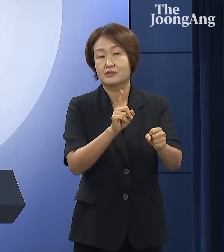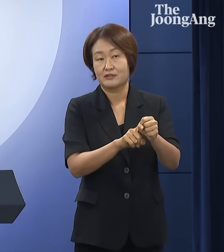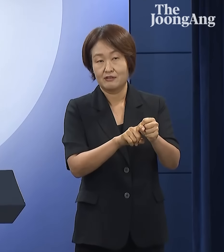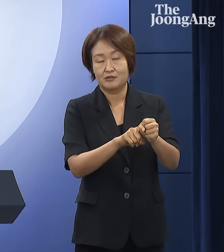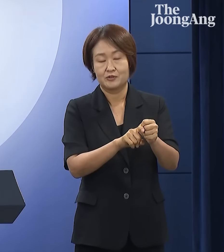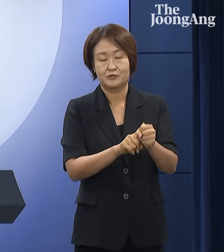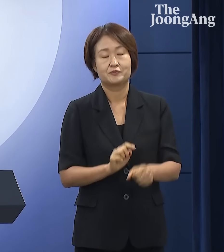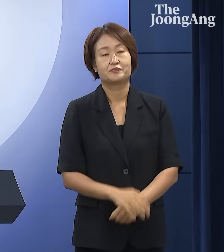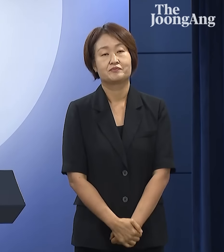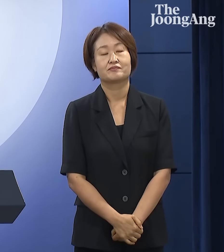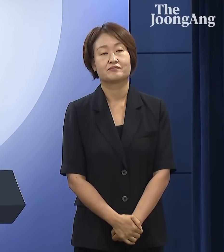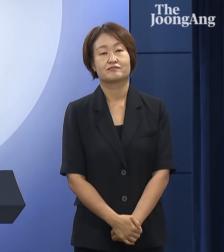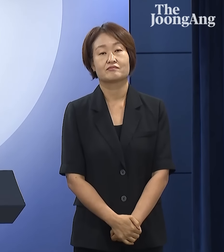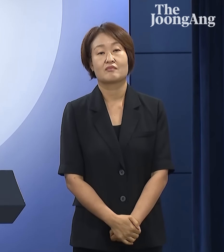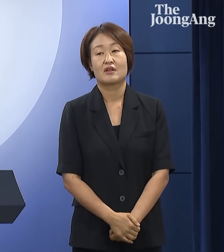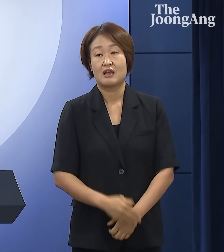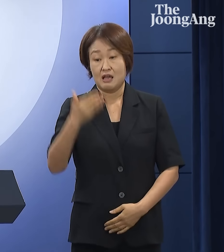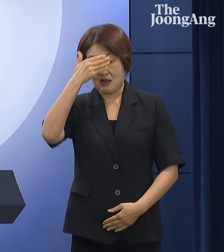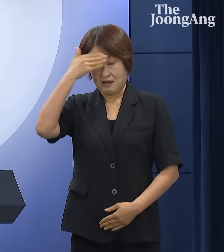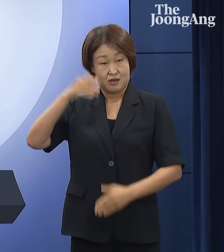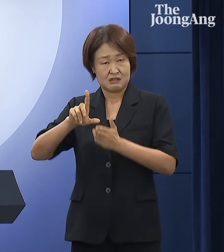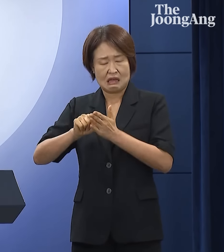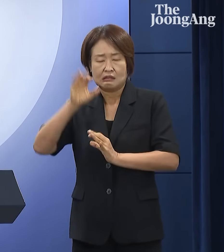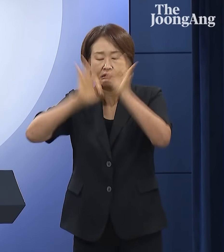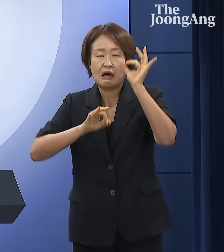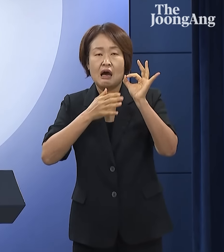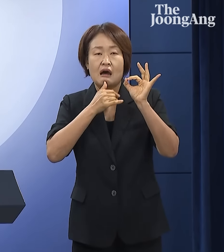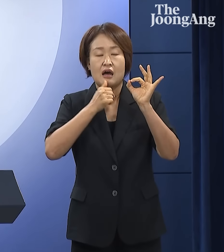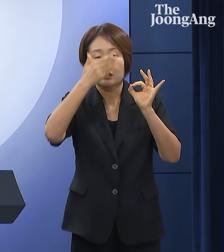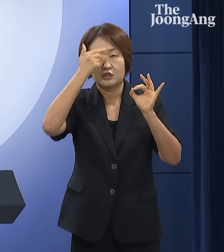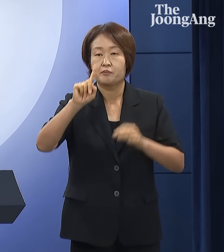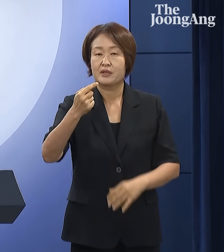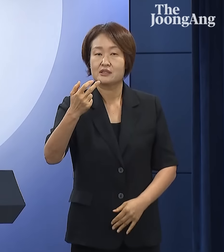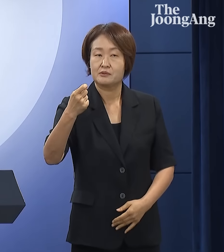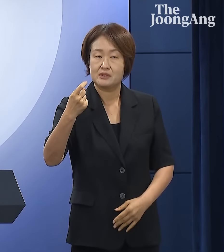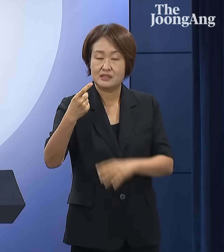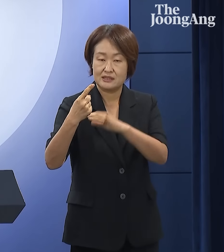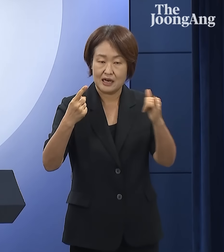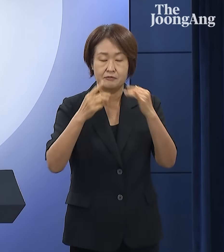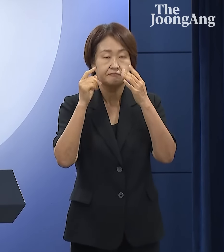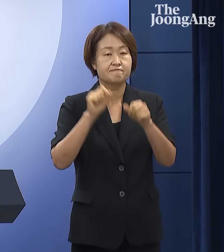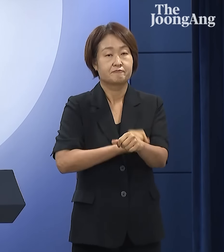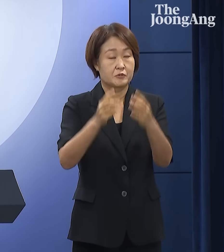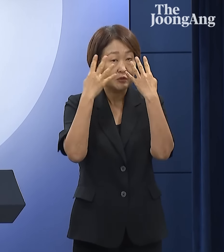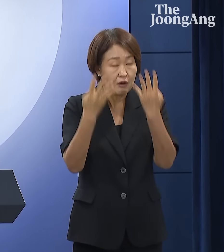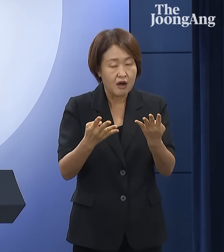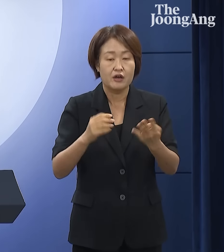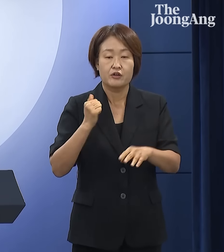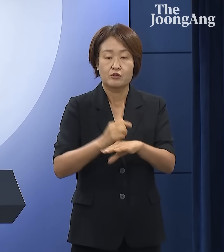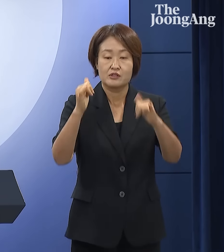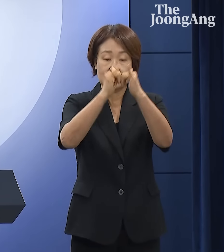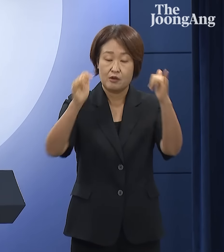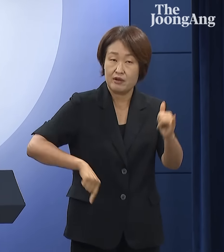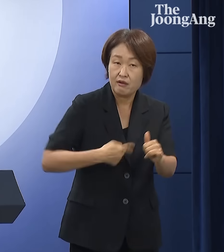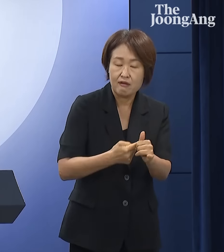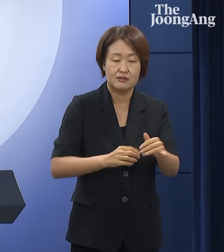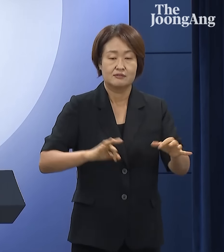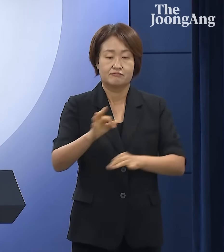마련하였습니다. 아울러 젊은 시절 과오를 범한 청년 111명을 사면하여 경제활동에 복귀할